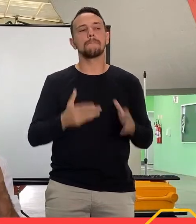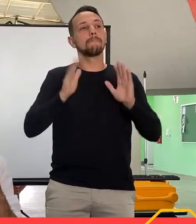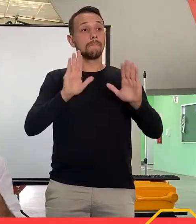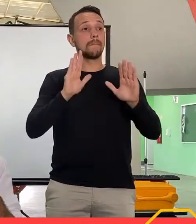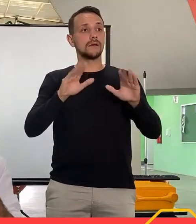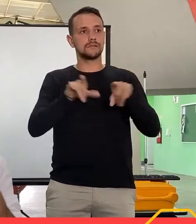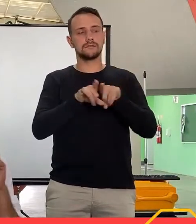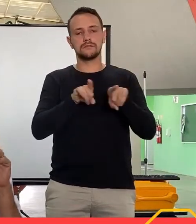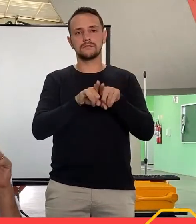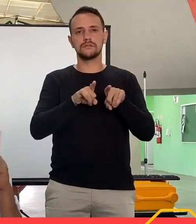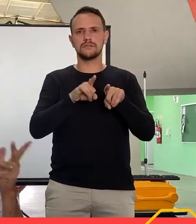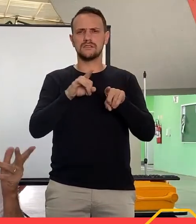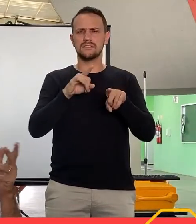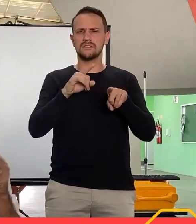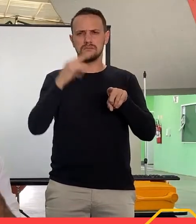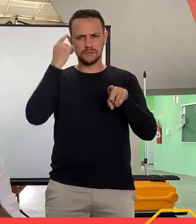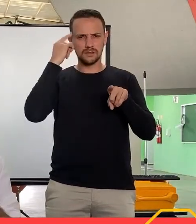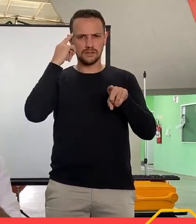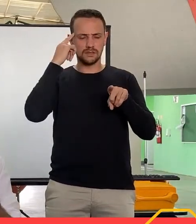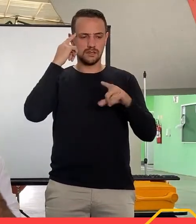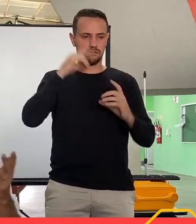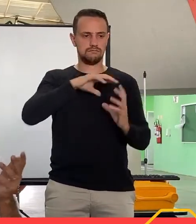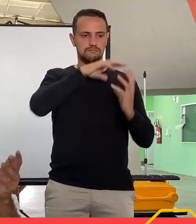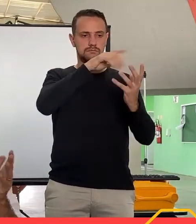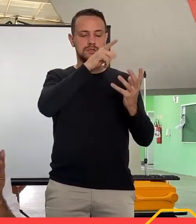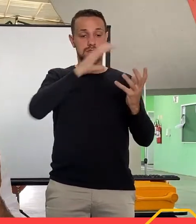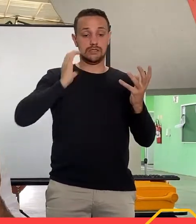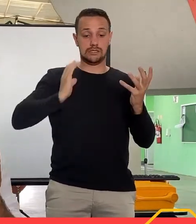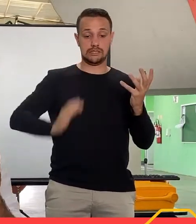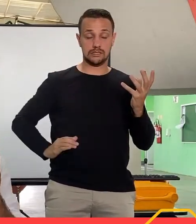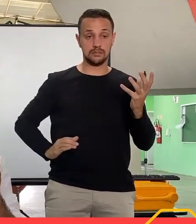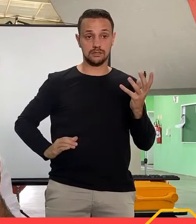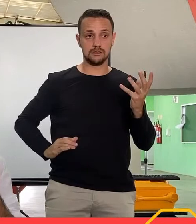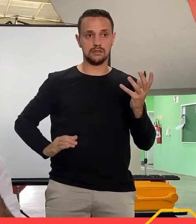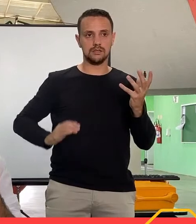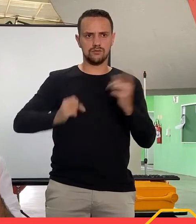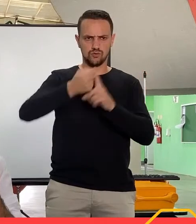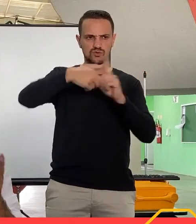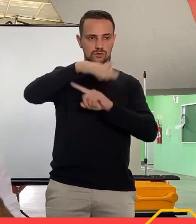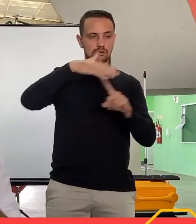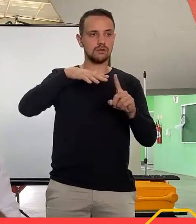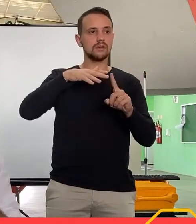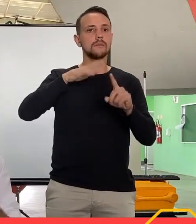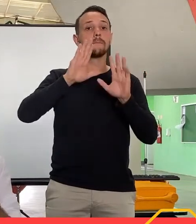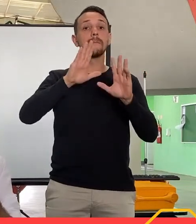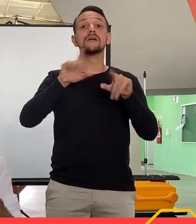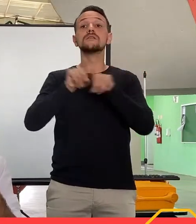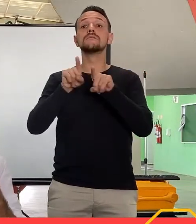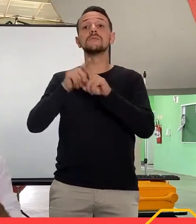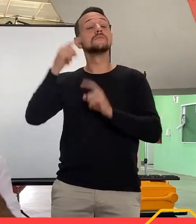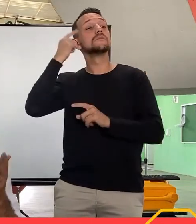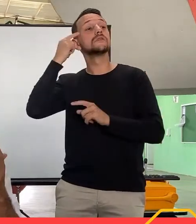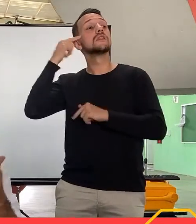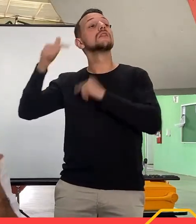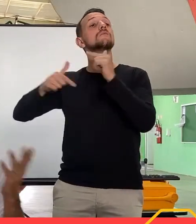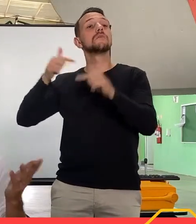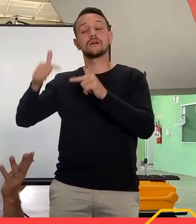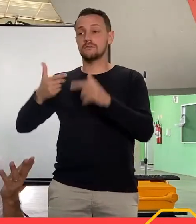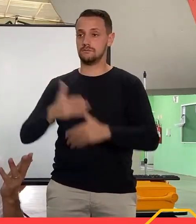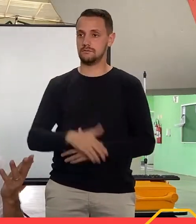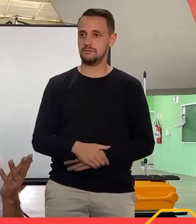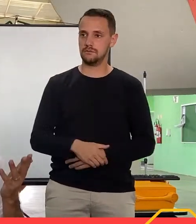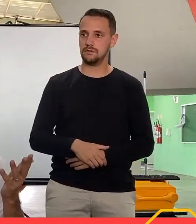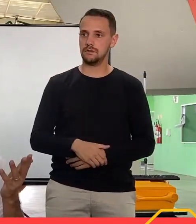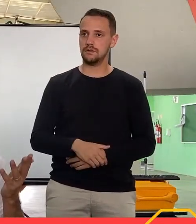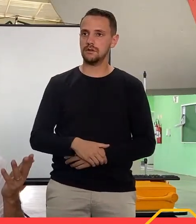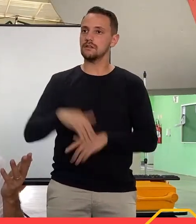às vezes fica restrito ao mundo civil, né, e não pensa na questão, no mundo do trabalho. O mundo do trabalho